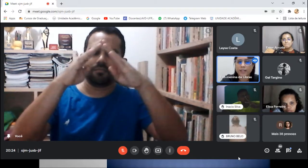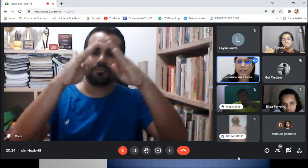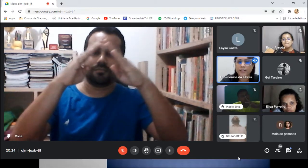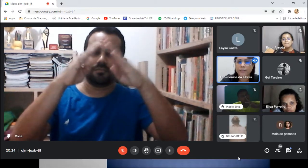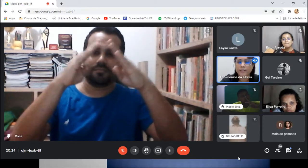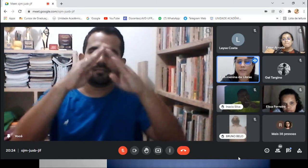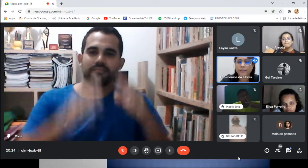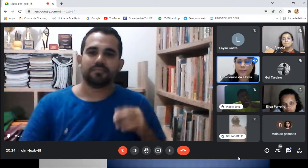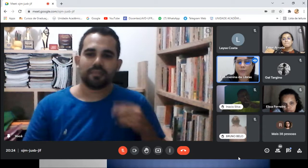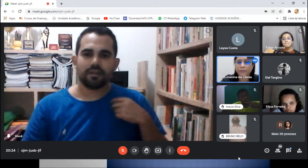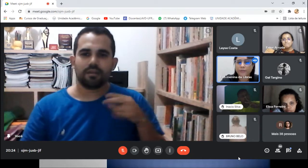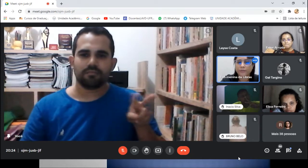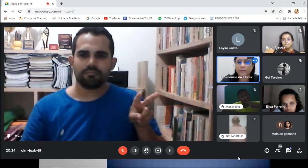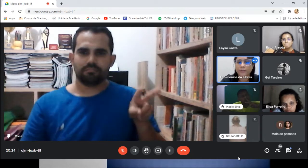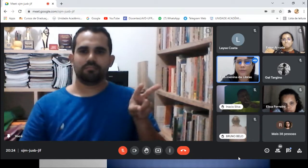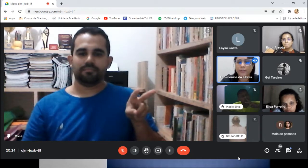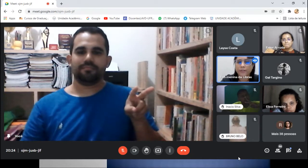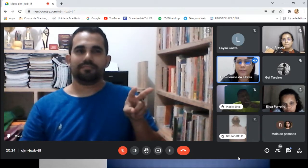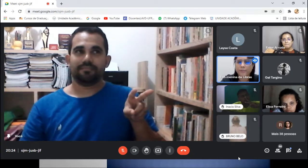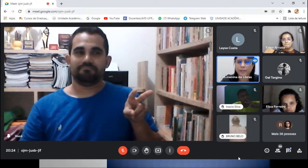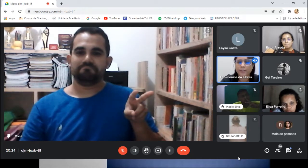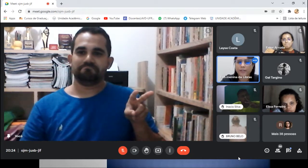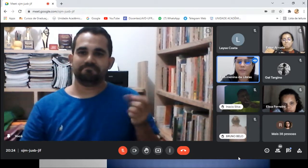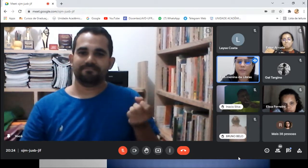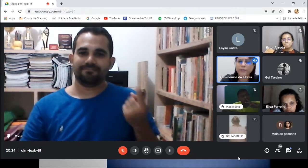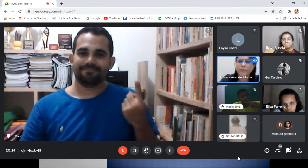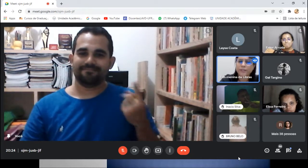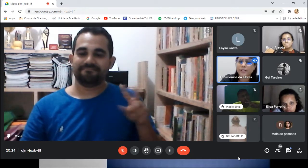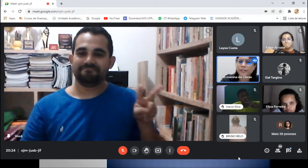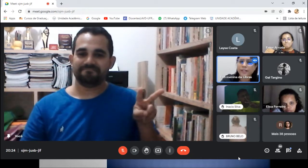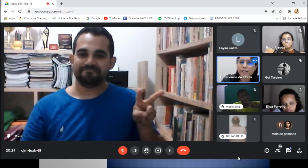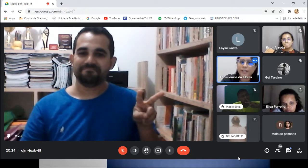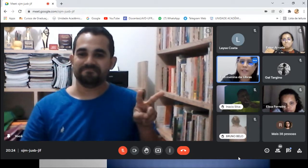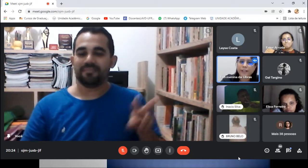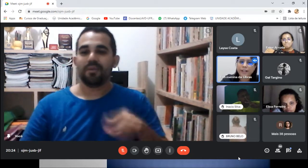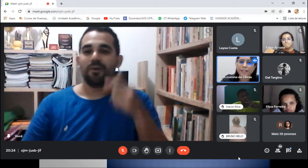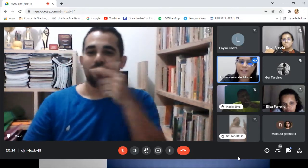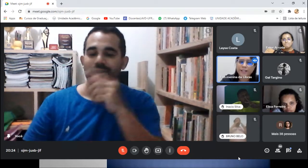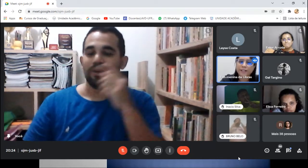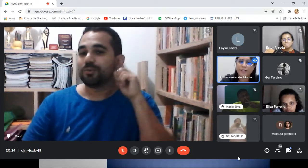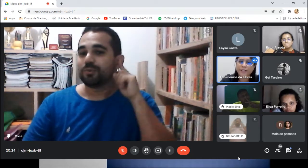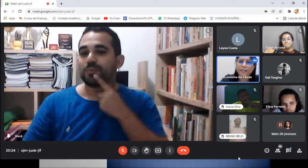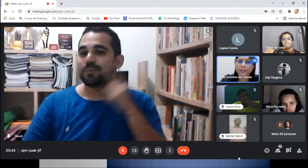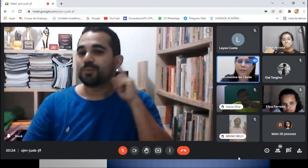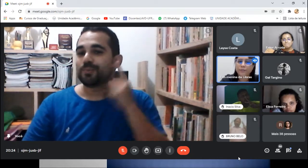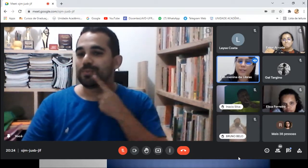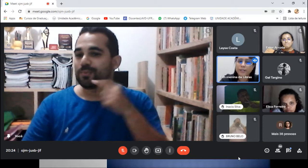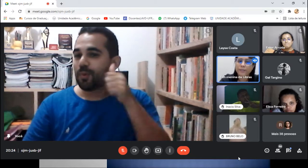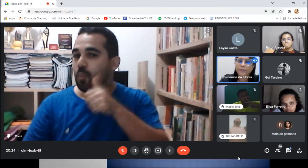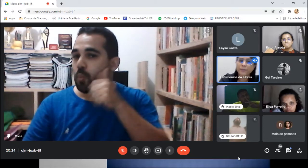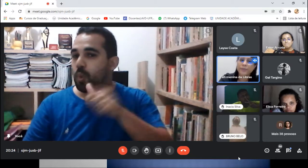sinaliza com essa forma, com a configuração em B. E eu vejo essa diferença, né, essa distinção desse mesmo